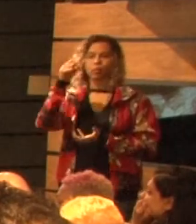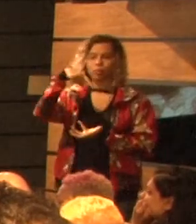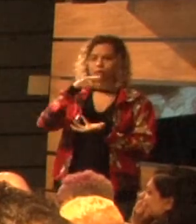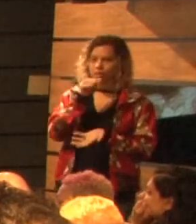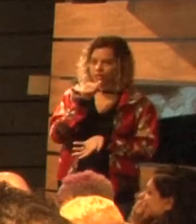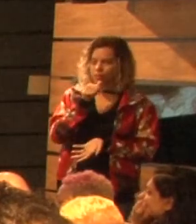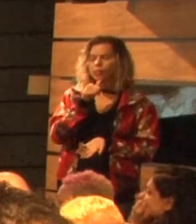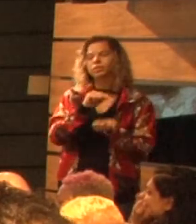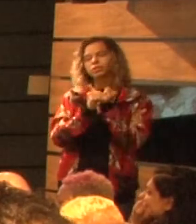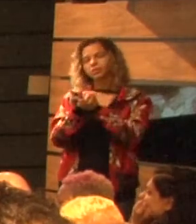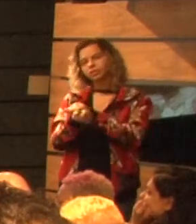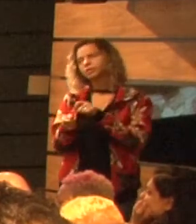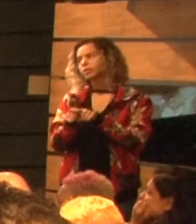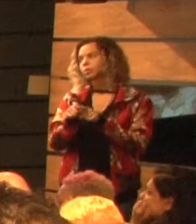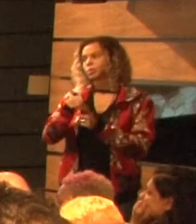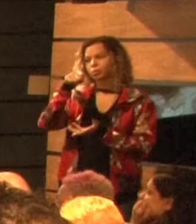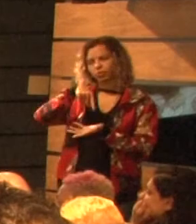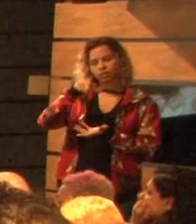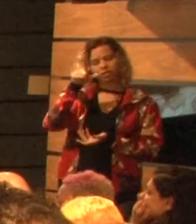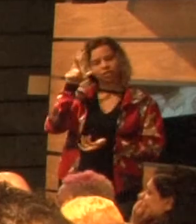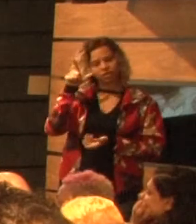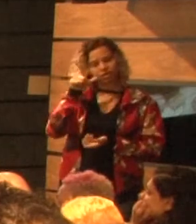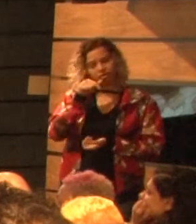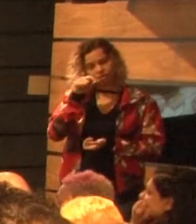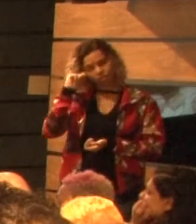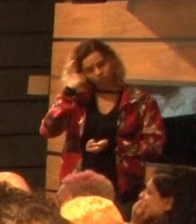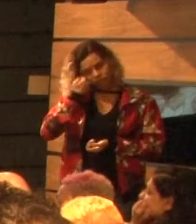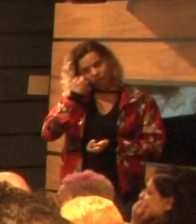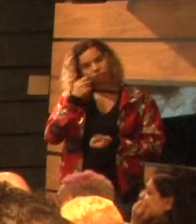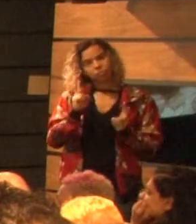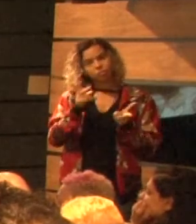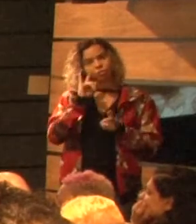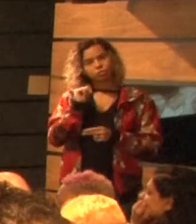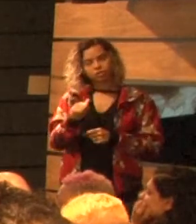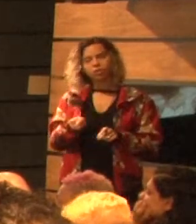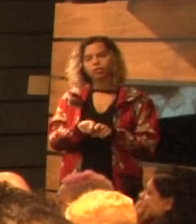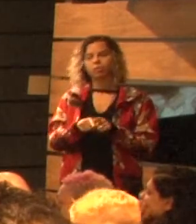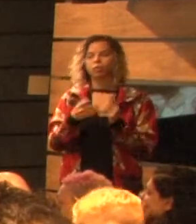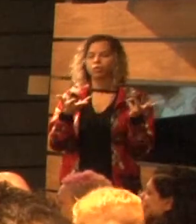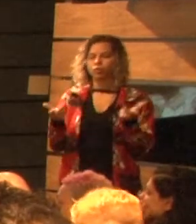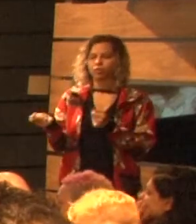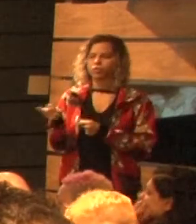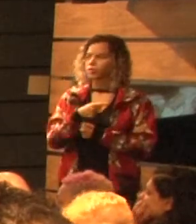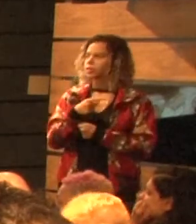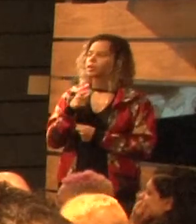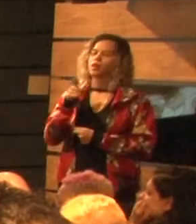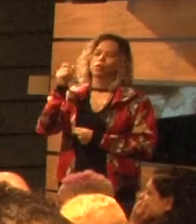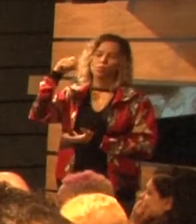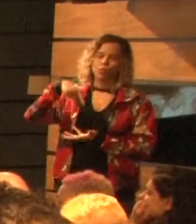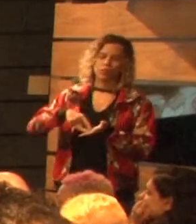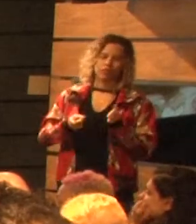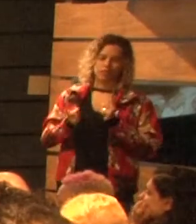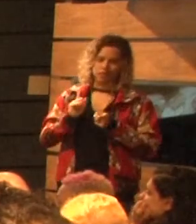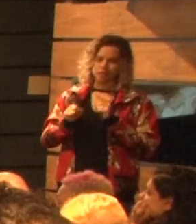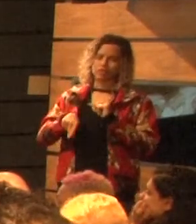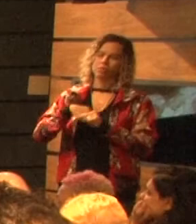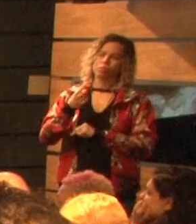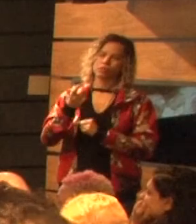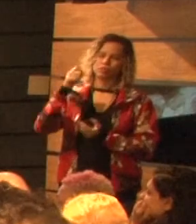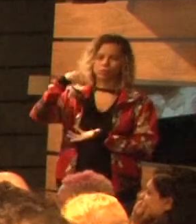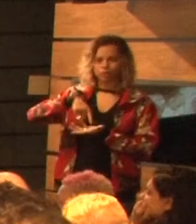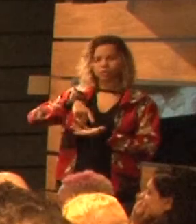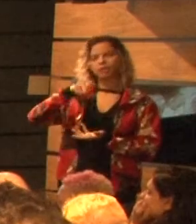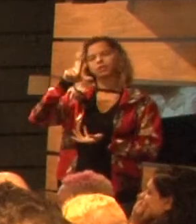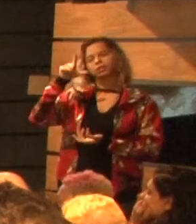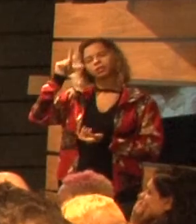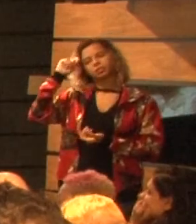d'Água. Temos também Gota d'Água Preta, né, no mesmo dia. Então, eu convido para que vocês assistam Gota Trava e depois Gota d'Água Preta, no final do